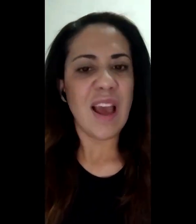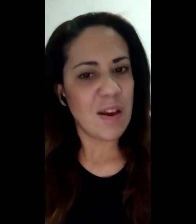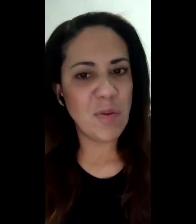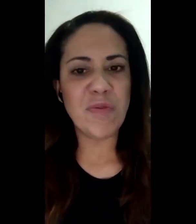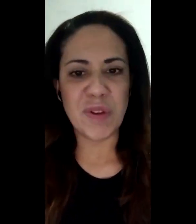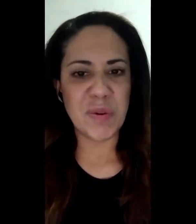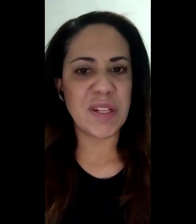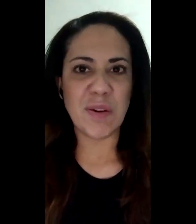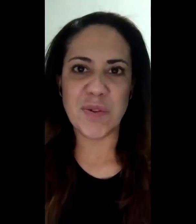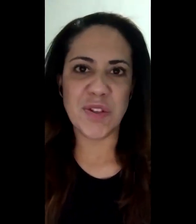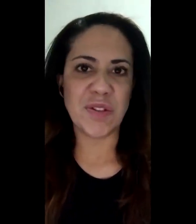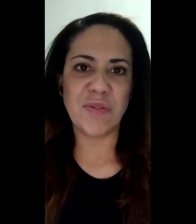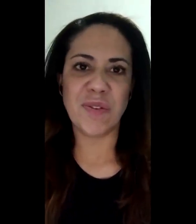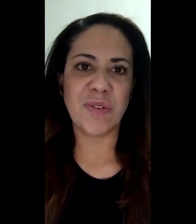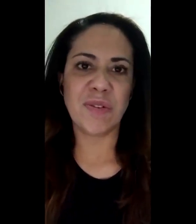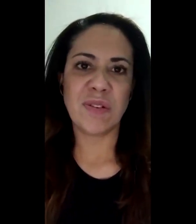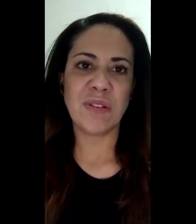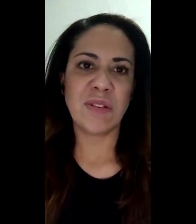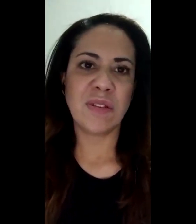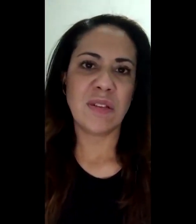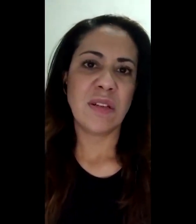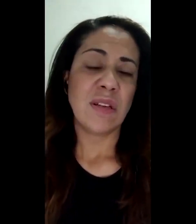Isso é ouvir o inaudível.